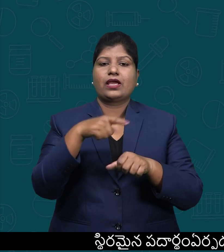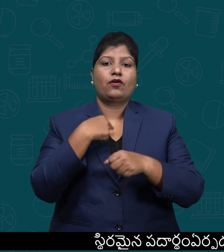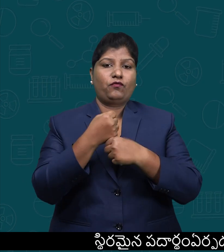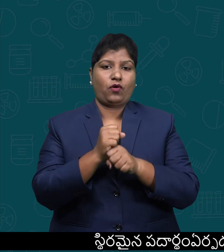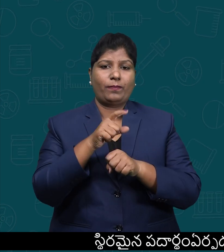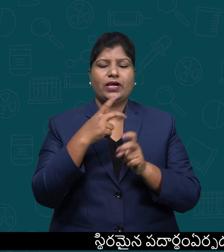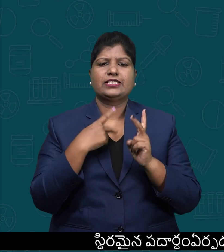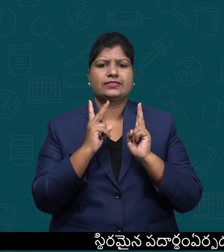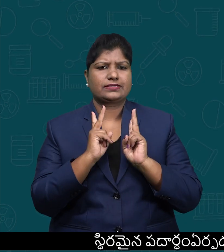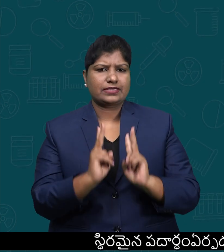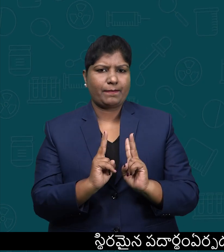రసాయన బంధం అంటారు.